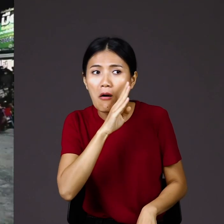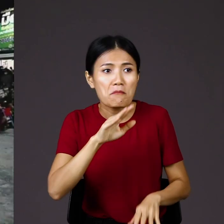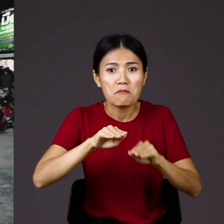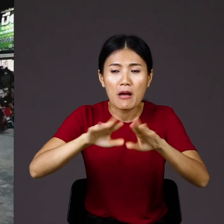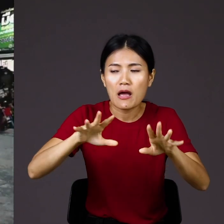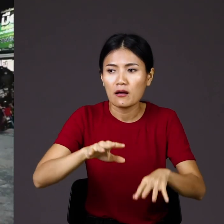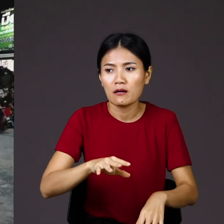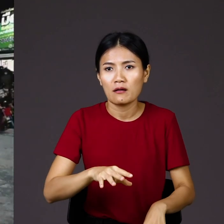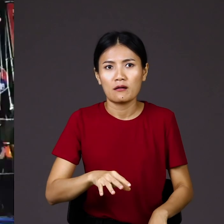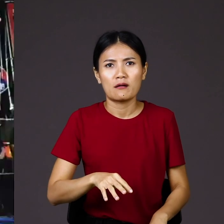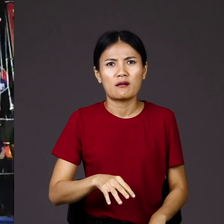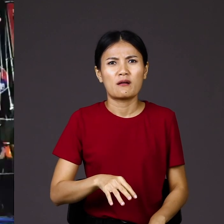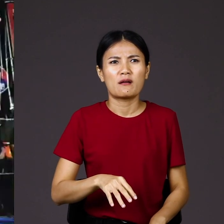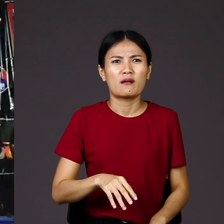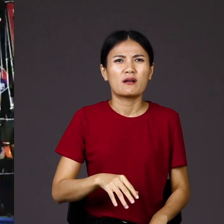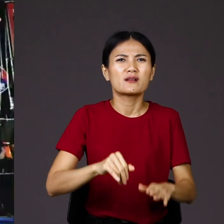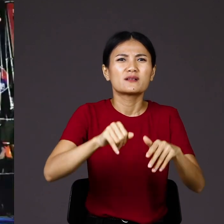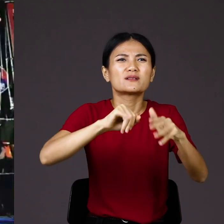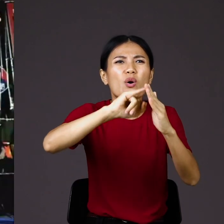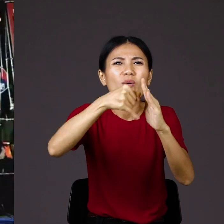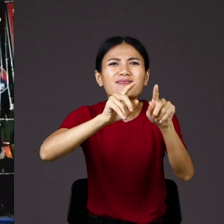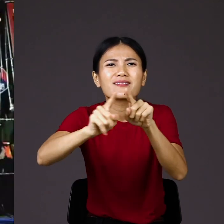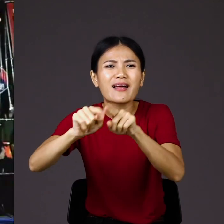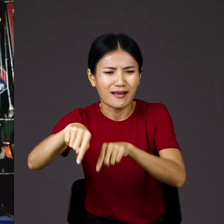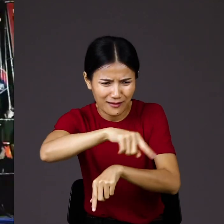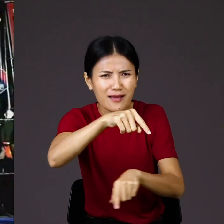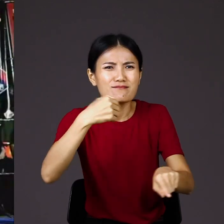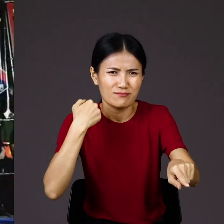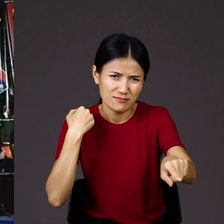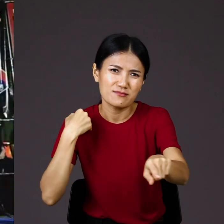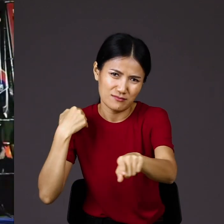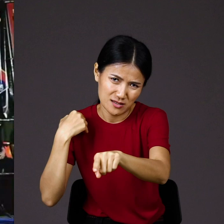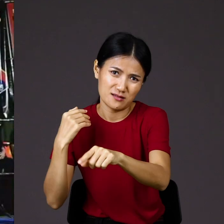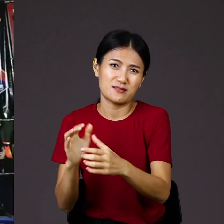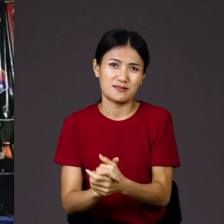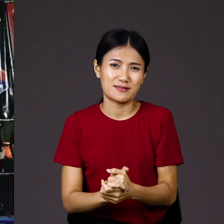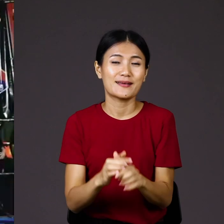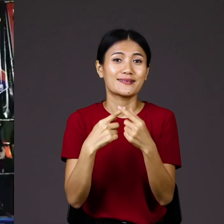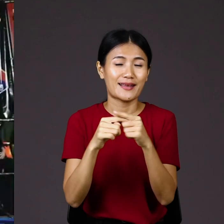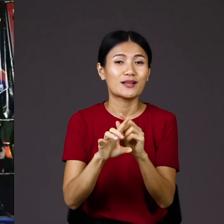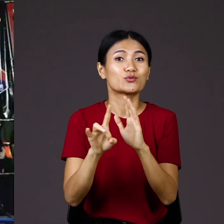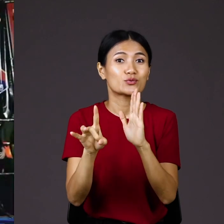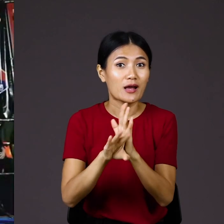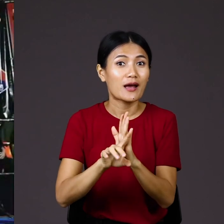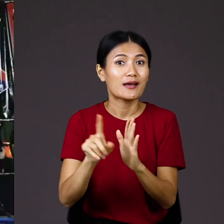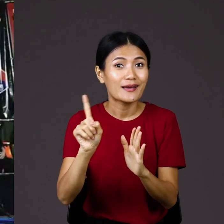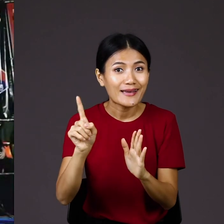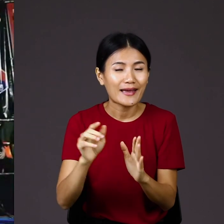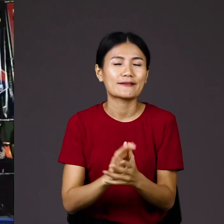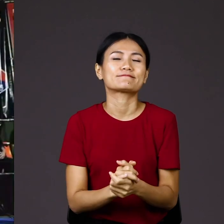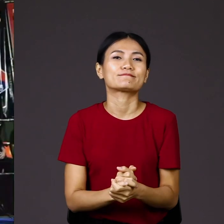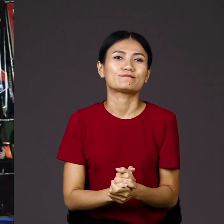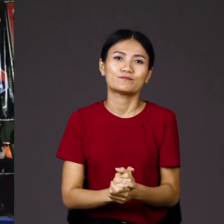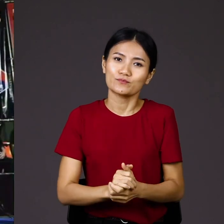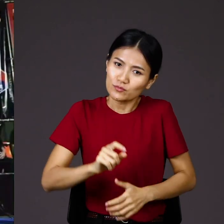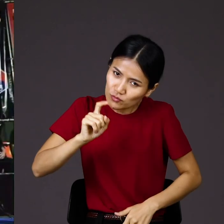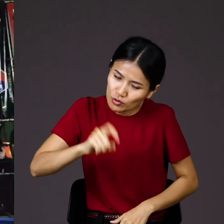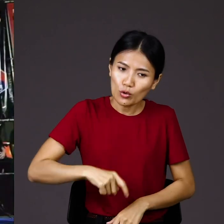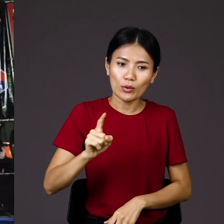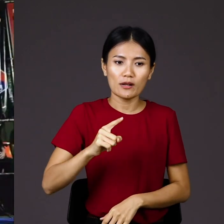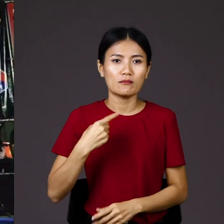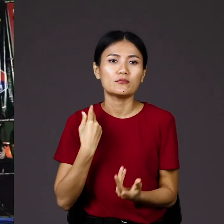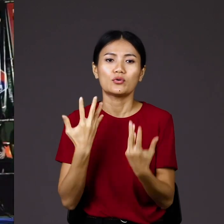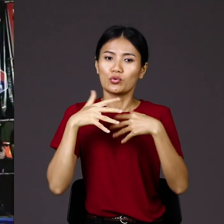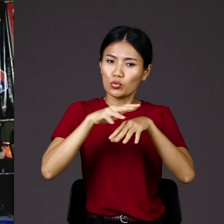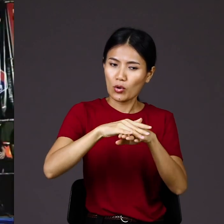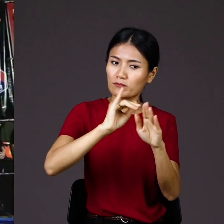ไอ้ประเภทปล่อยข่าวลือข่าวลวงในพื้นที่มันเป็นอย่างนี้กันมาทุกยุคทุกสมัยแต่สุดท้ายเราบอกว่า